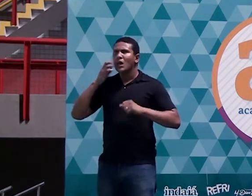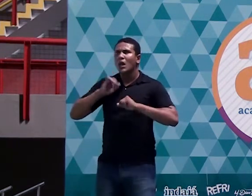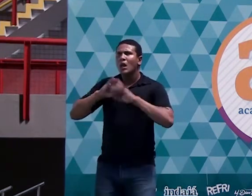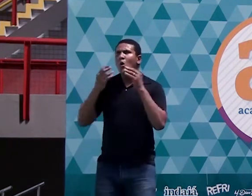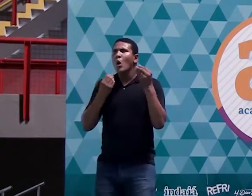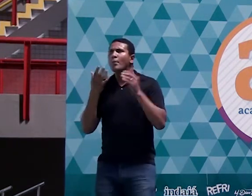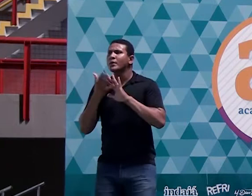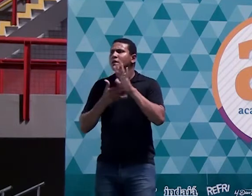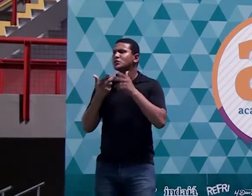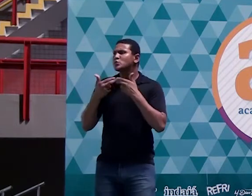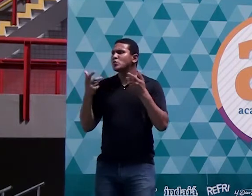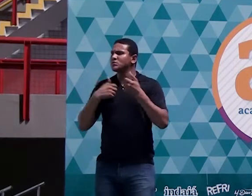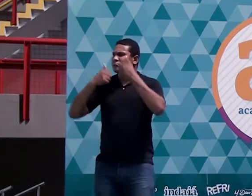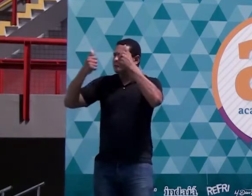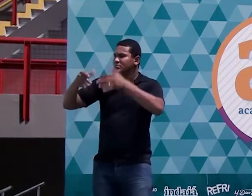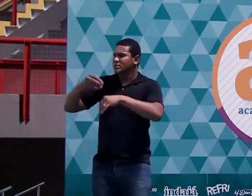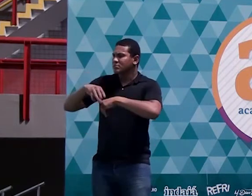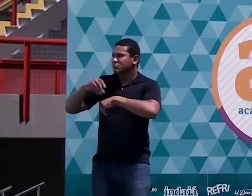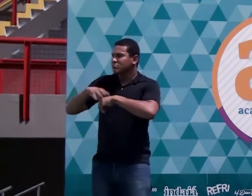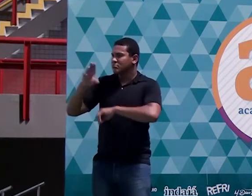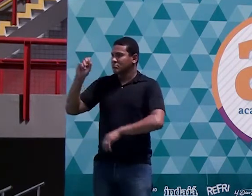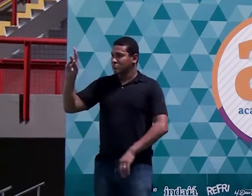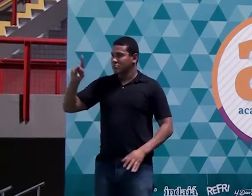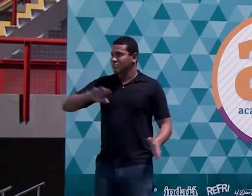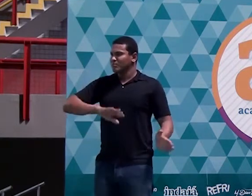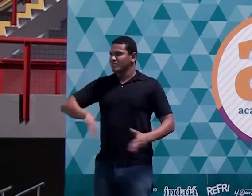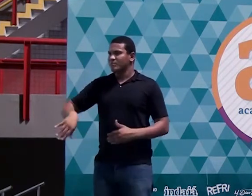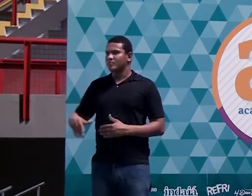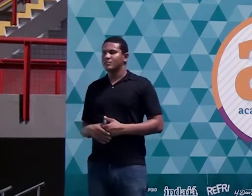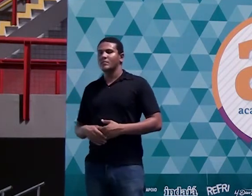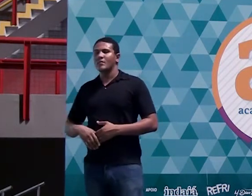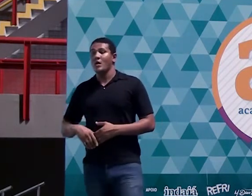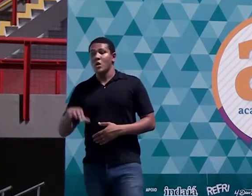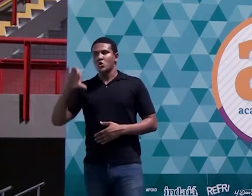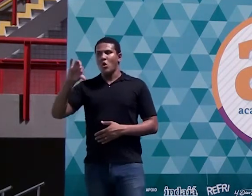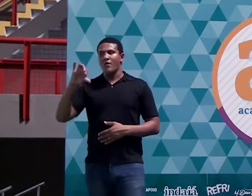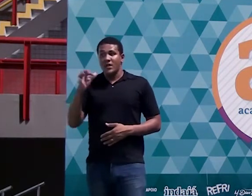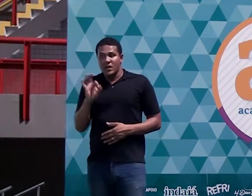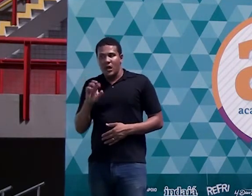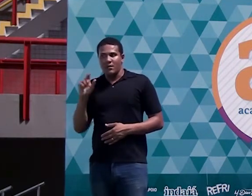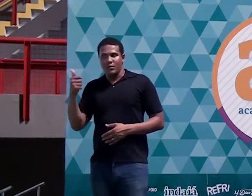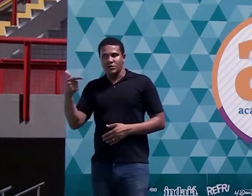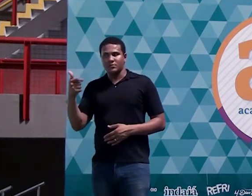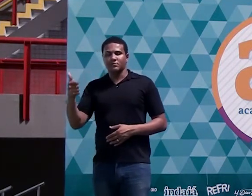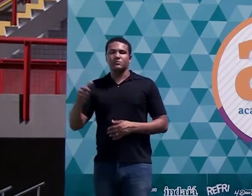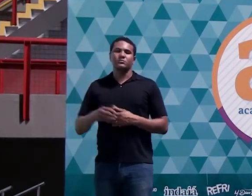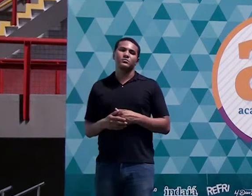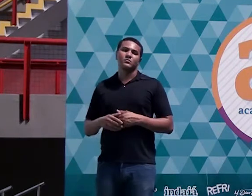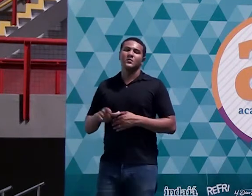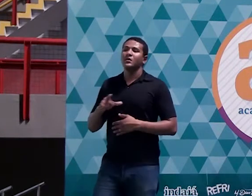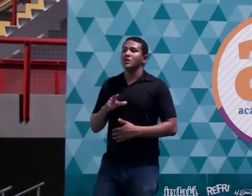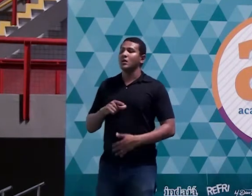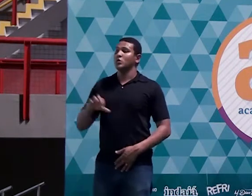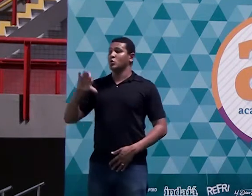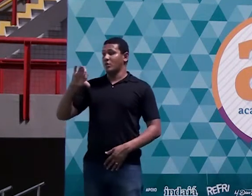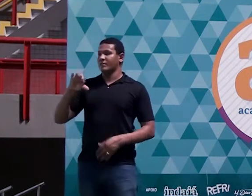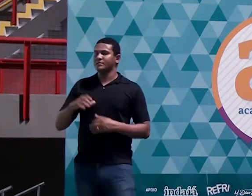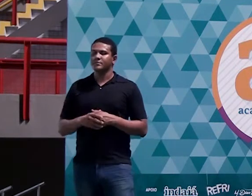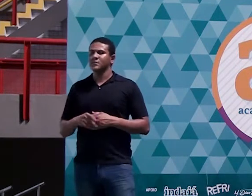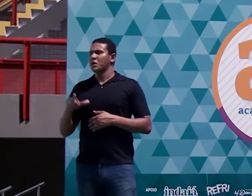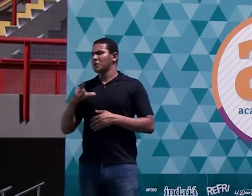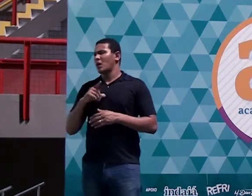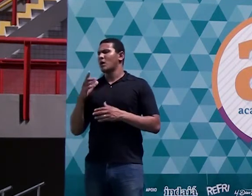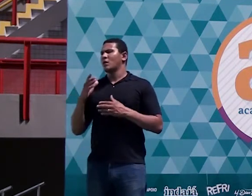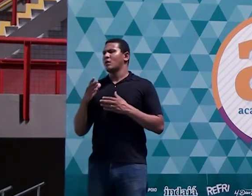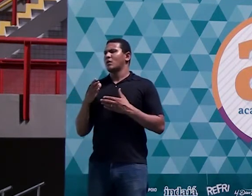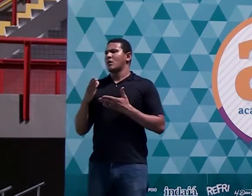questão, tá bom? Vamos aqui a 9, para a gente fazer a 9 e a 10. No livro do Renascimento, o Nicolau